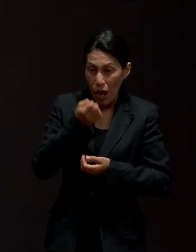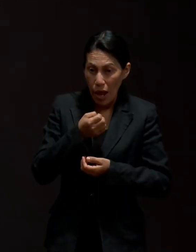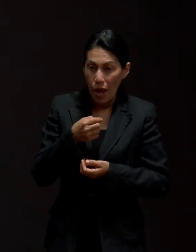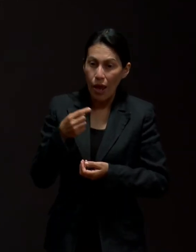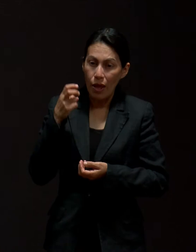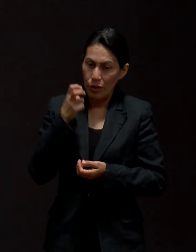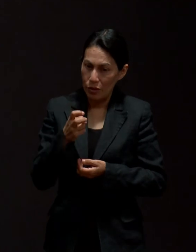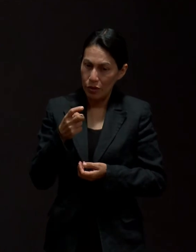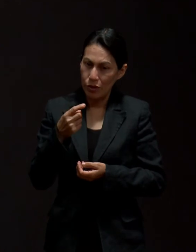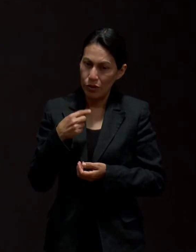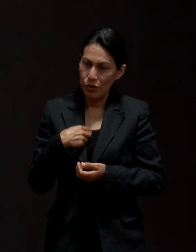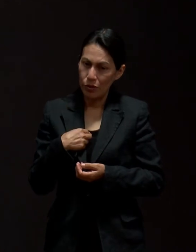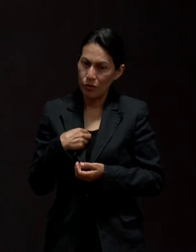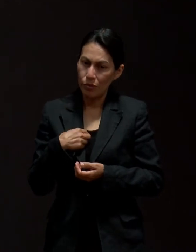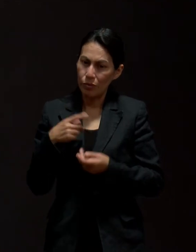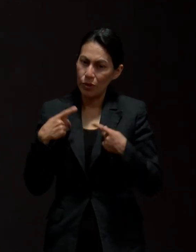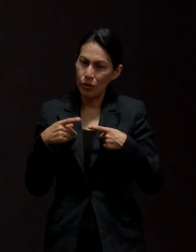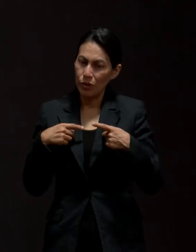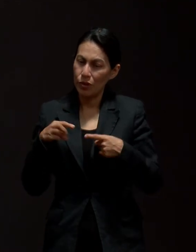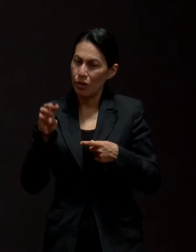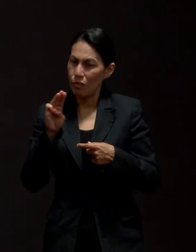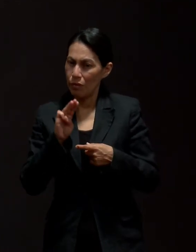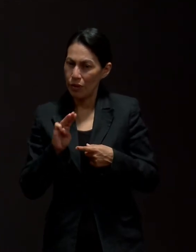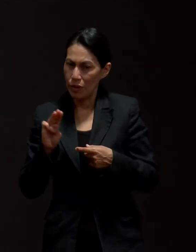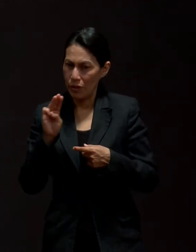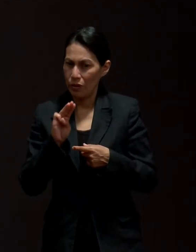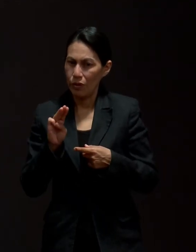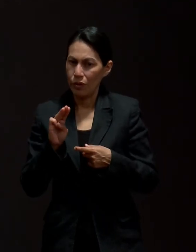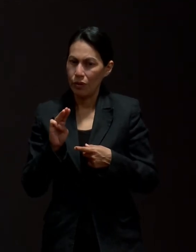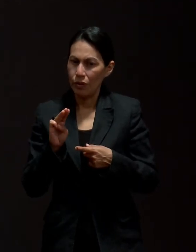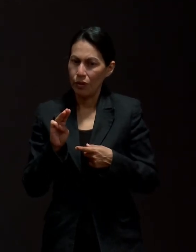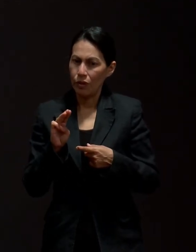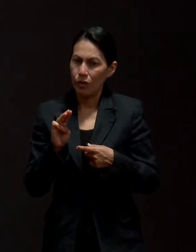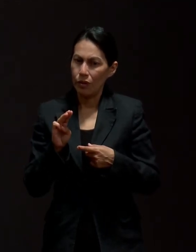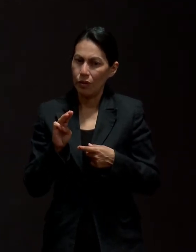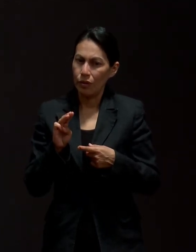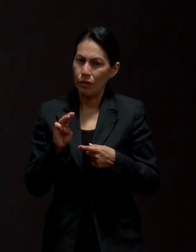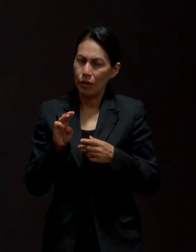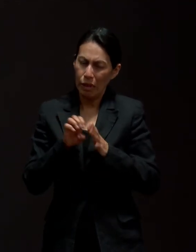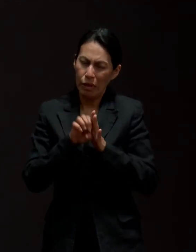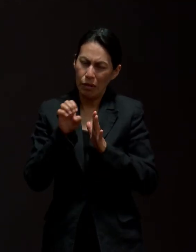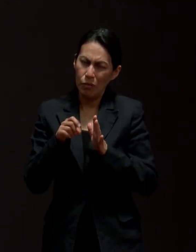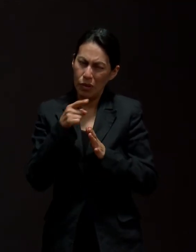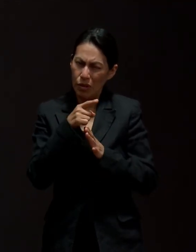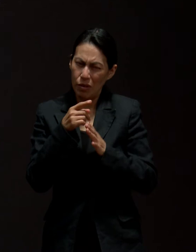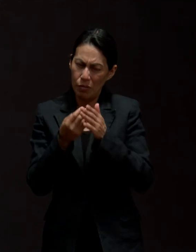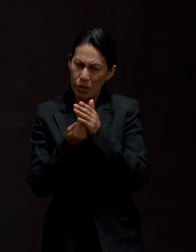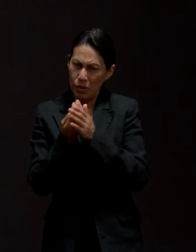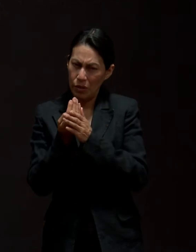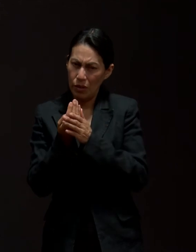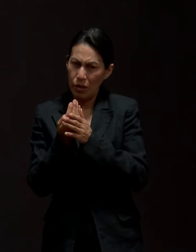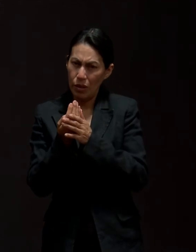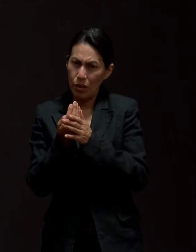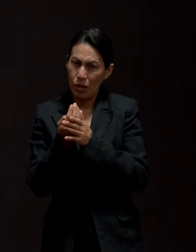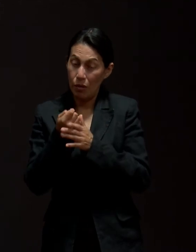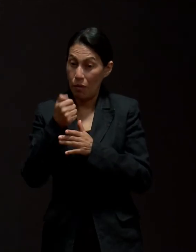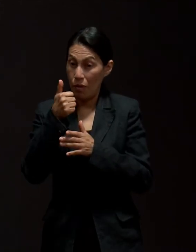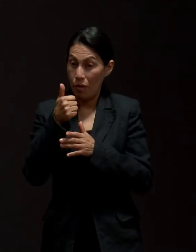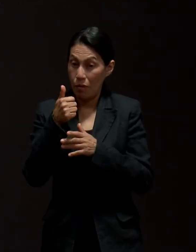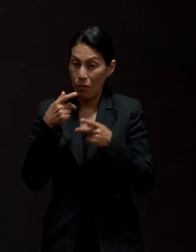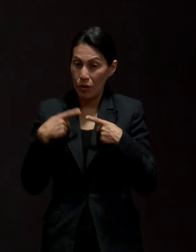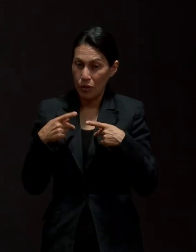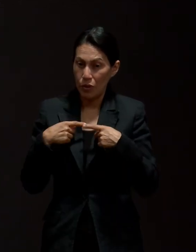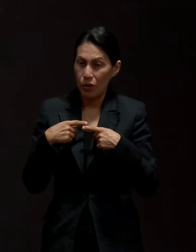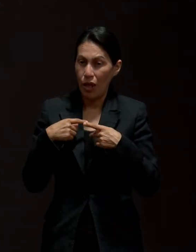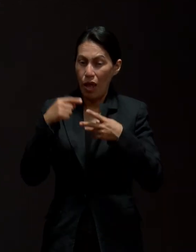gente que me puede sostener en oración. Entonces, llamo a la persona que está encargada del miércoles. Le llamo, por ejemplo, Esteban está